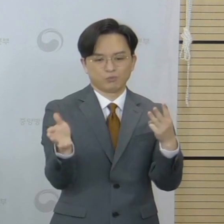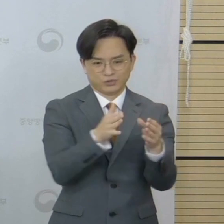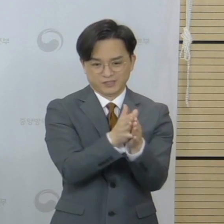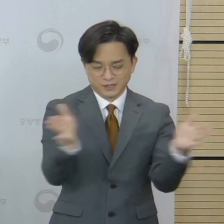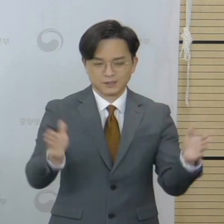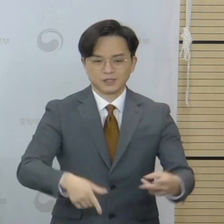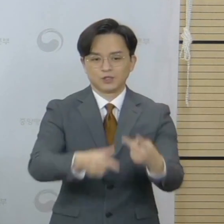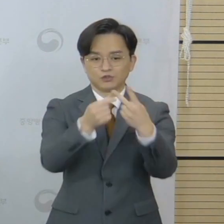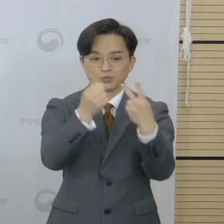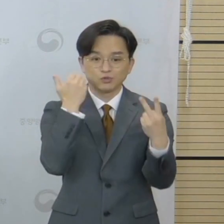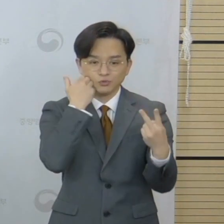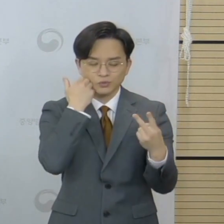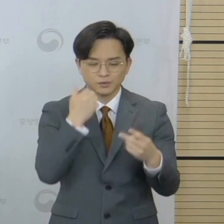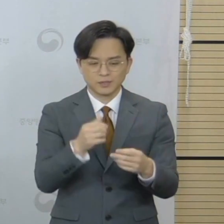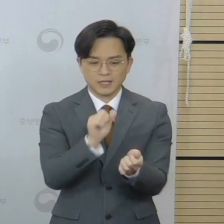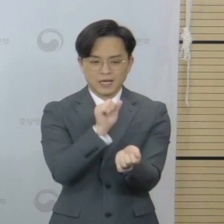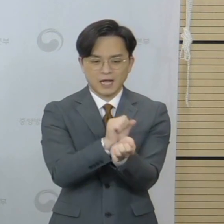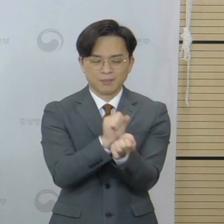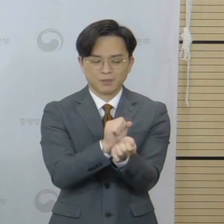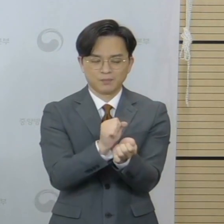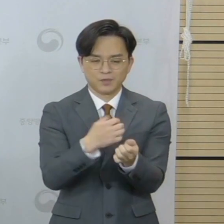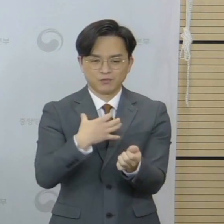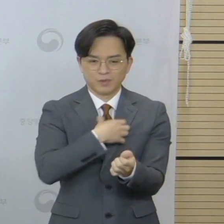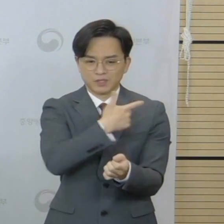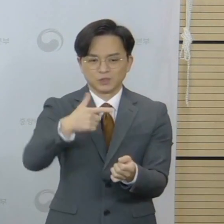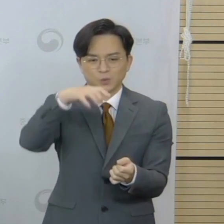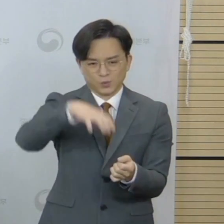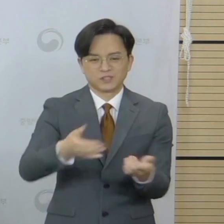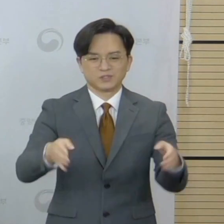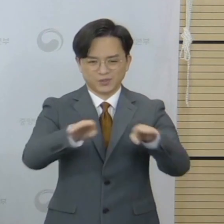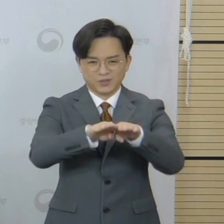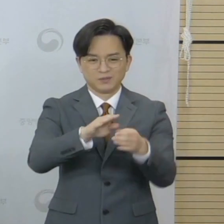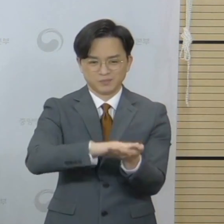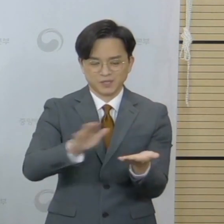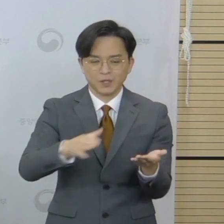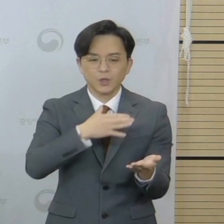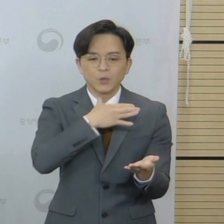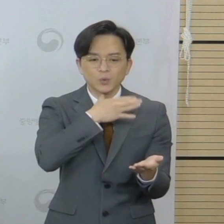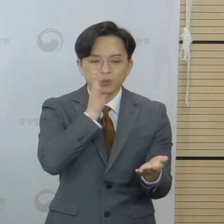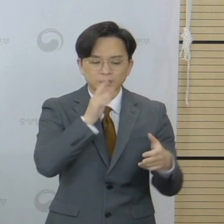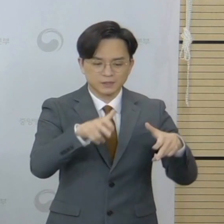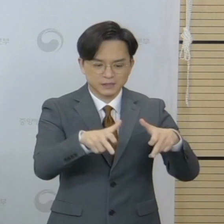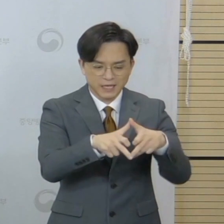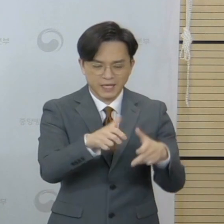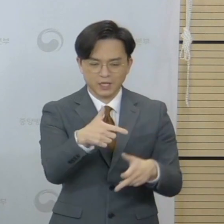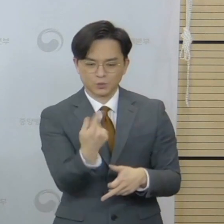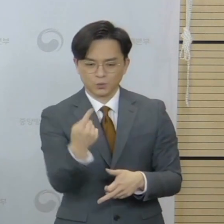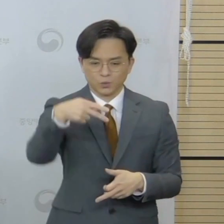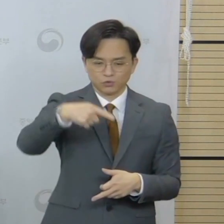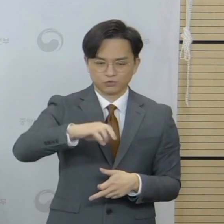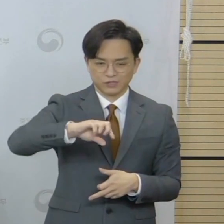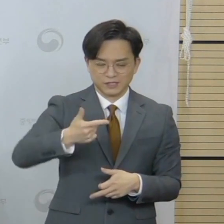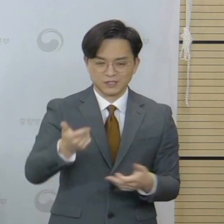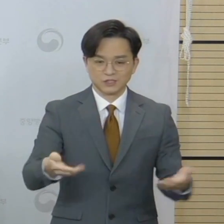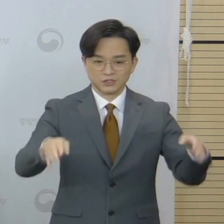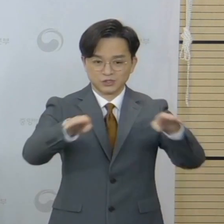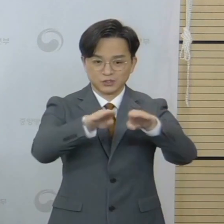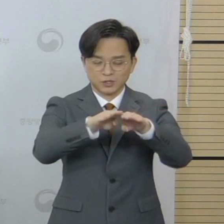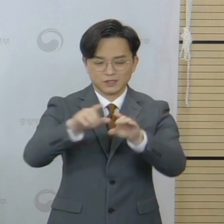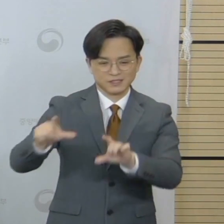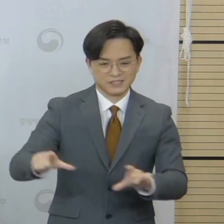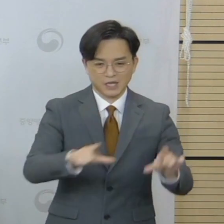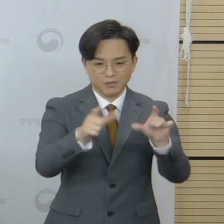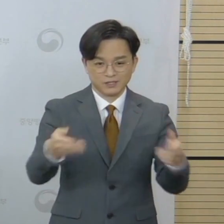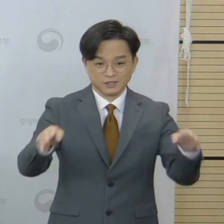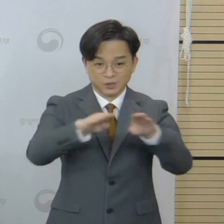두번째 대상을 감염 취약 시설의 고위험군 입니다 노인 장애인 노숙인 시설 등 거주 이용시 30 집단